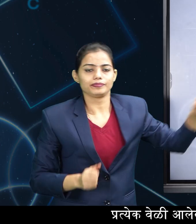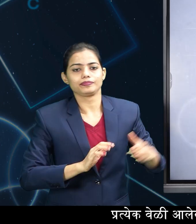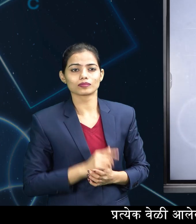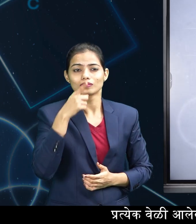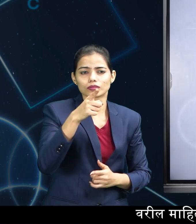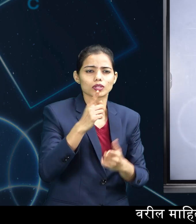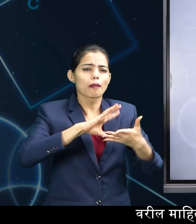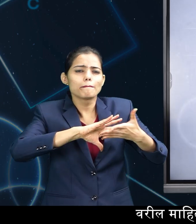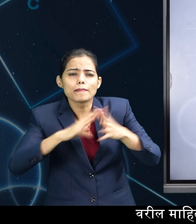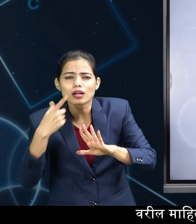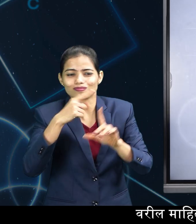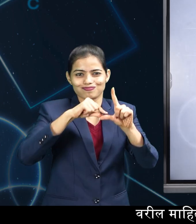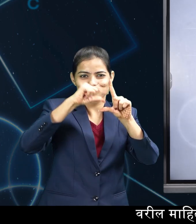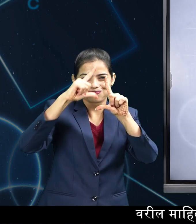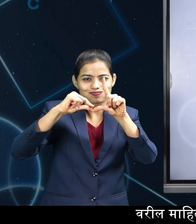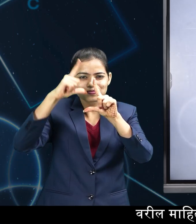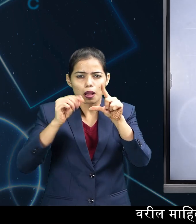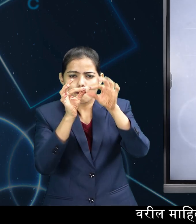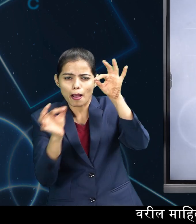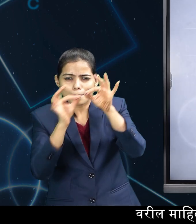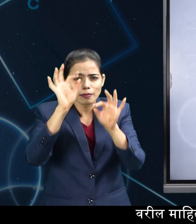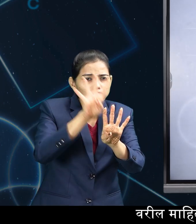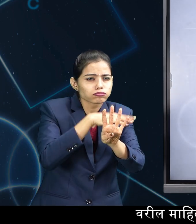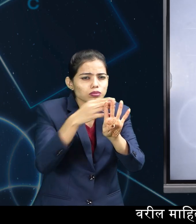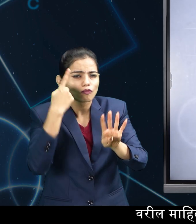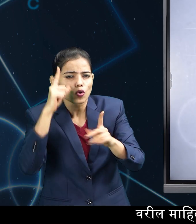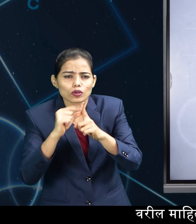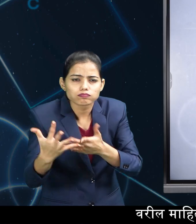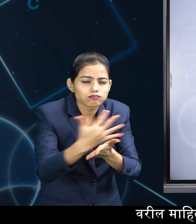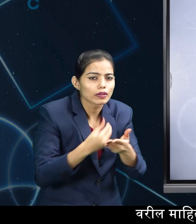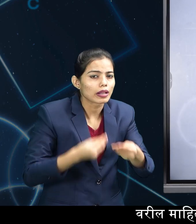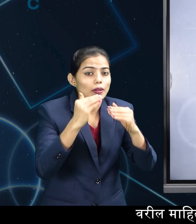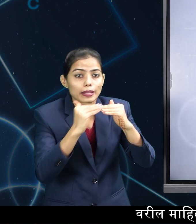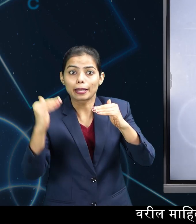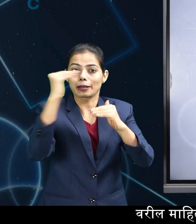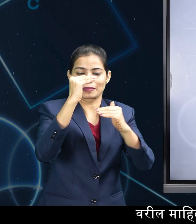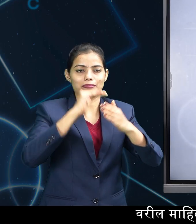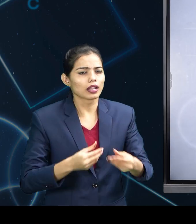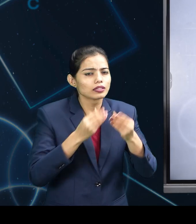वरील माहितीसाठी वारंवारता वितरण तक्ता तयार करा.